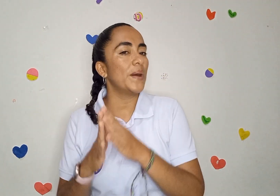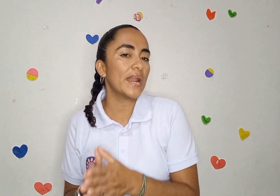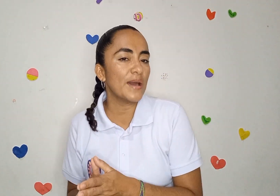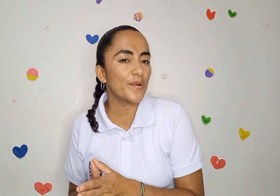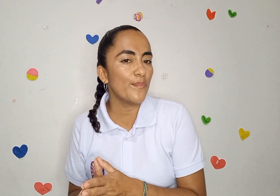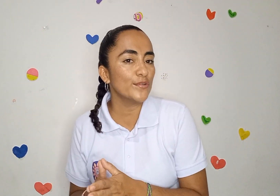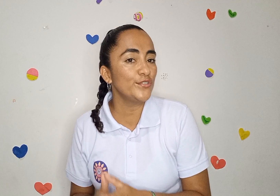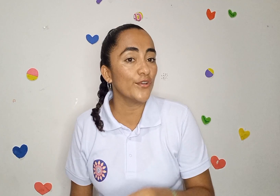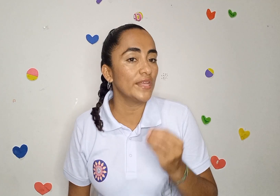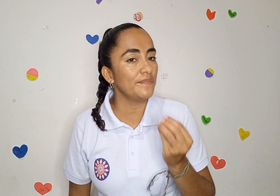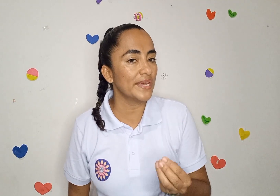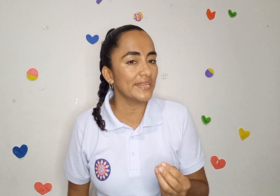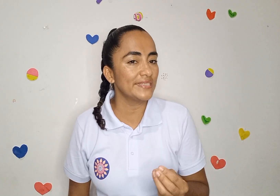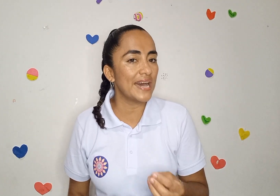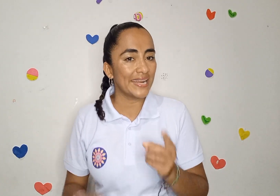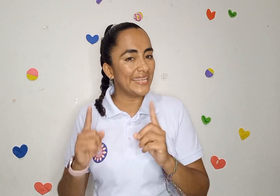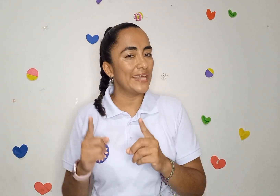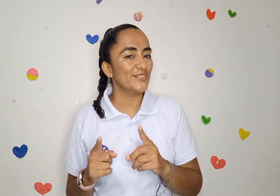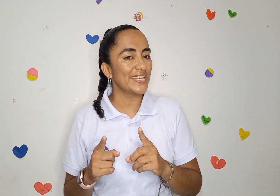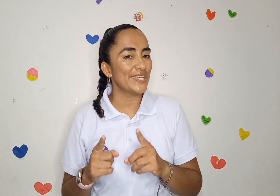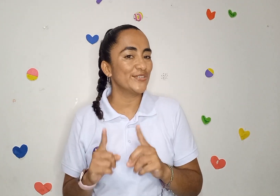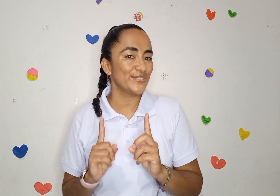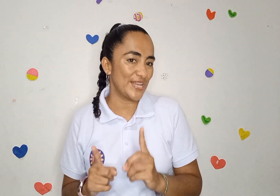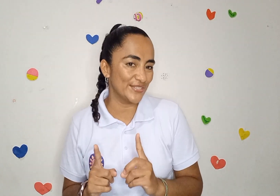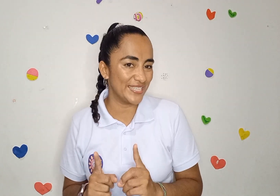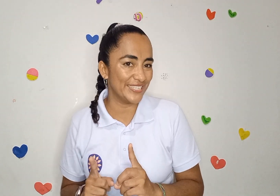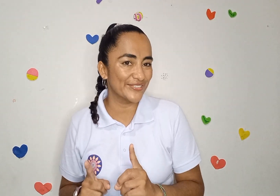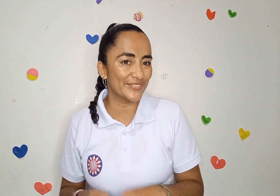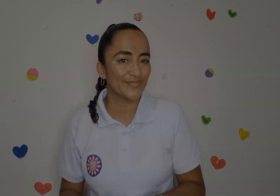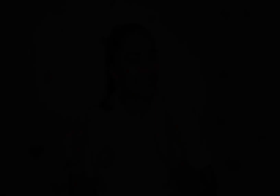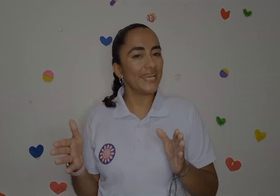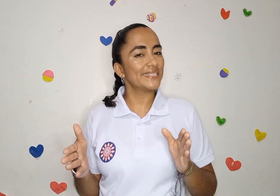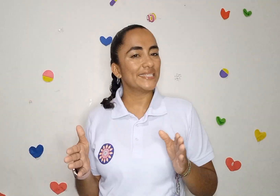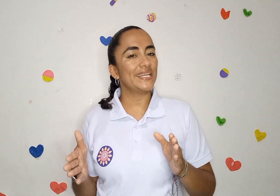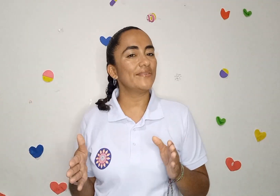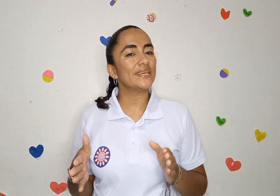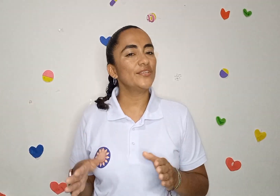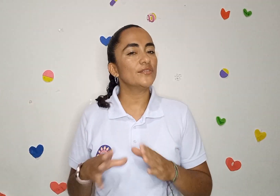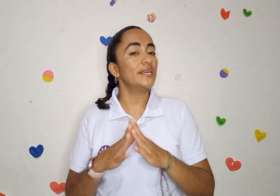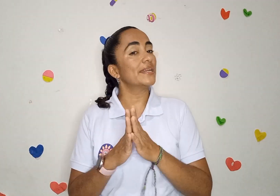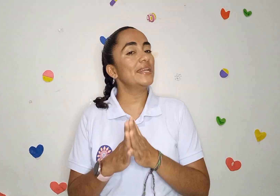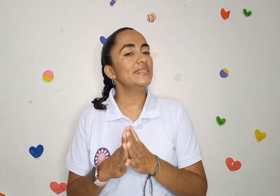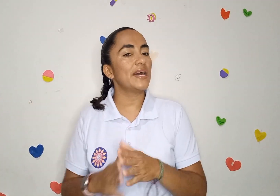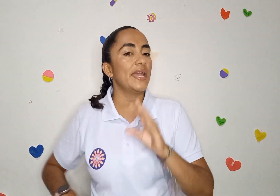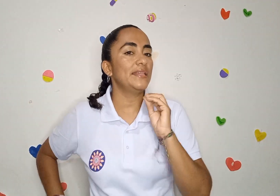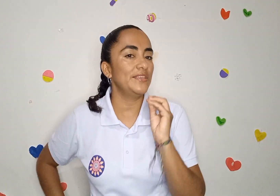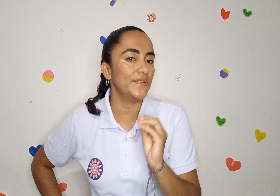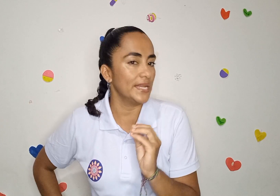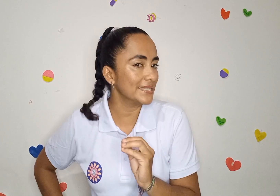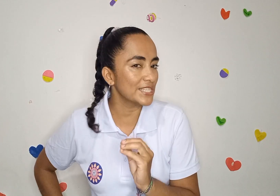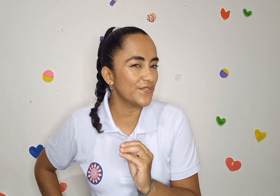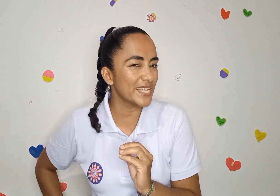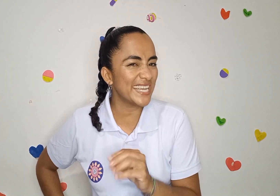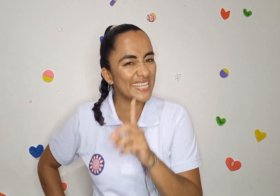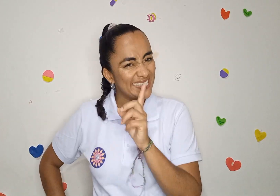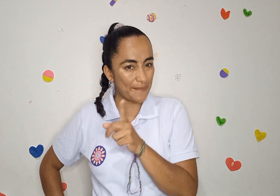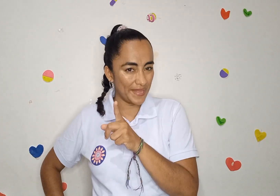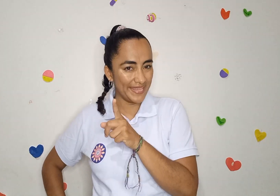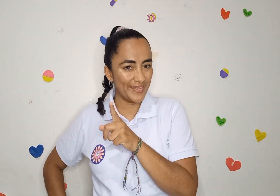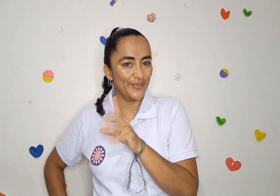la promoción del bienestar y de los derechos de los niños. Esta celebración se realiza en diferentes fechas dependiendo